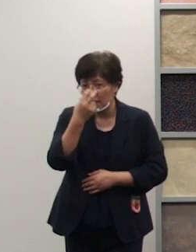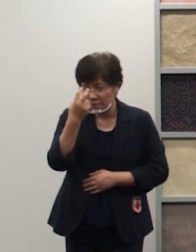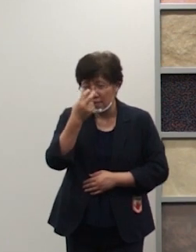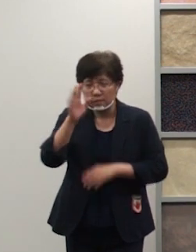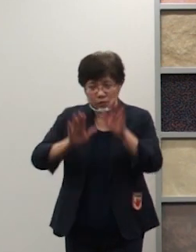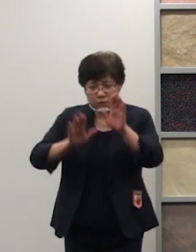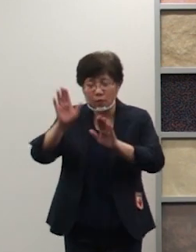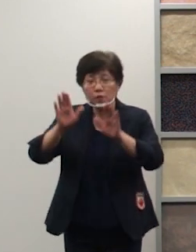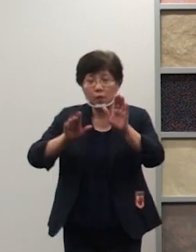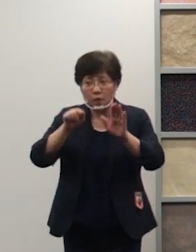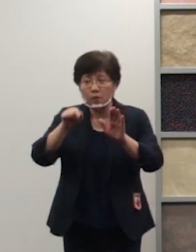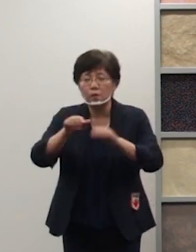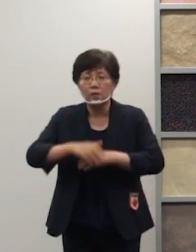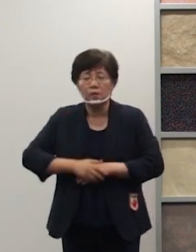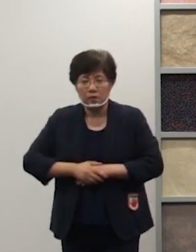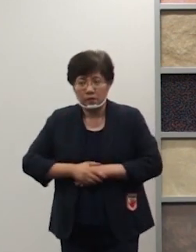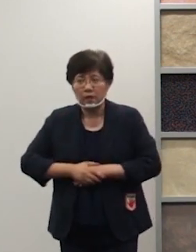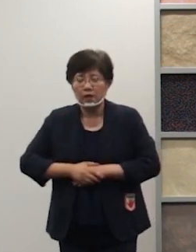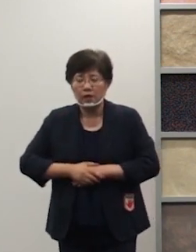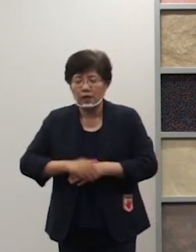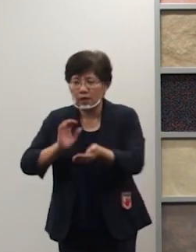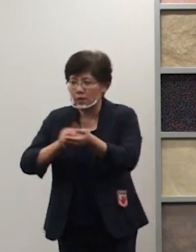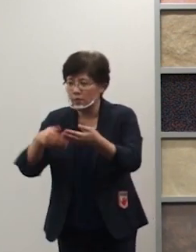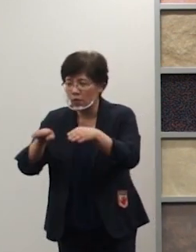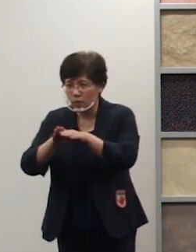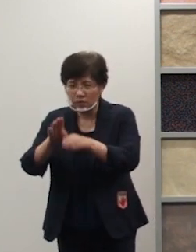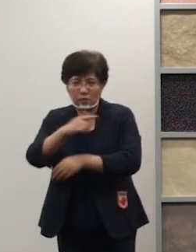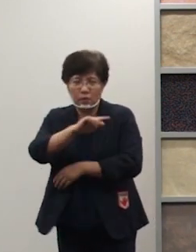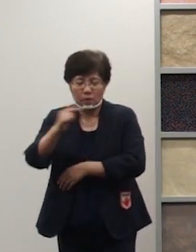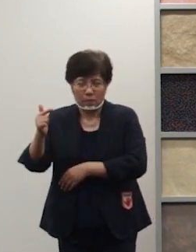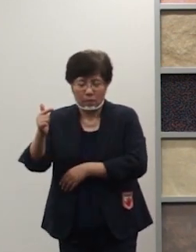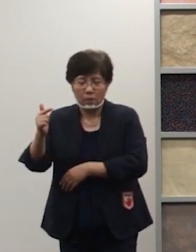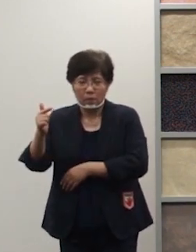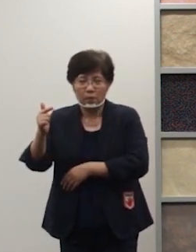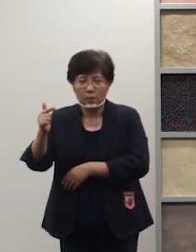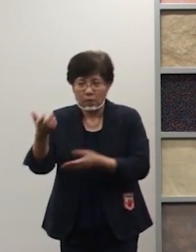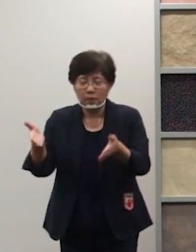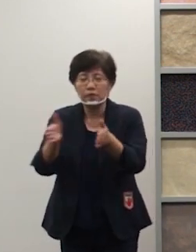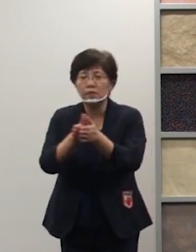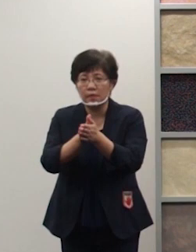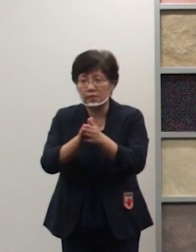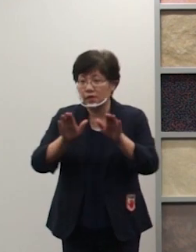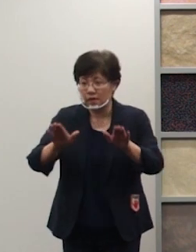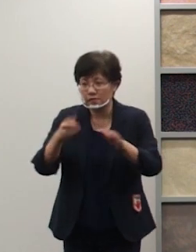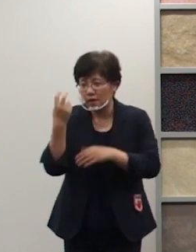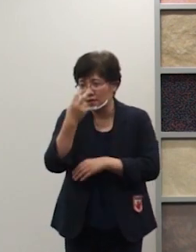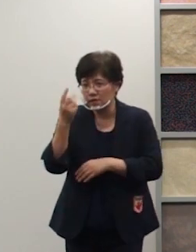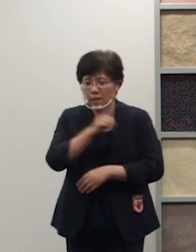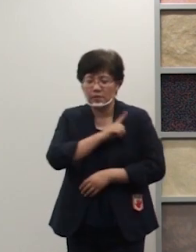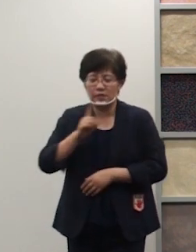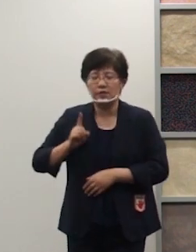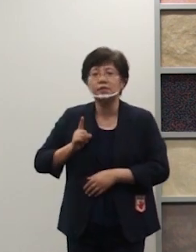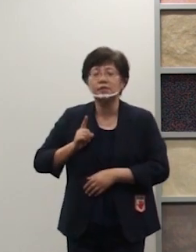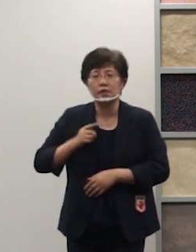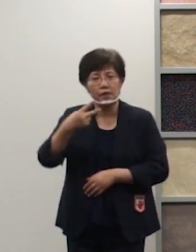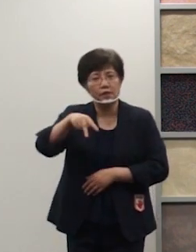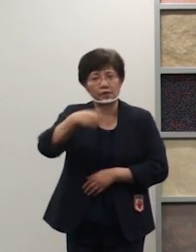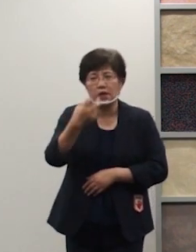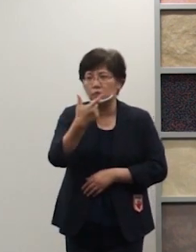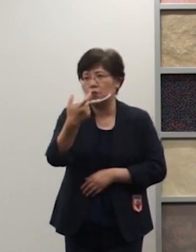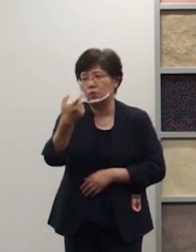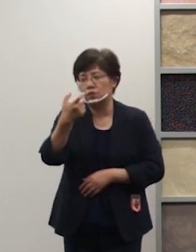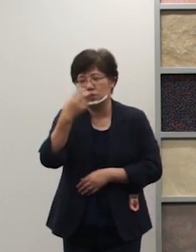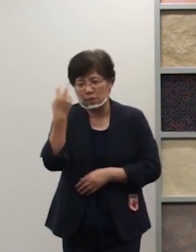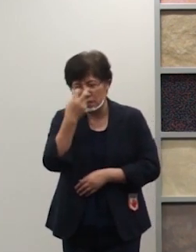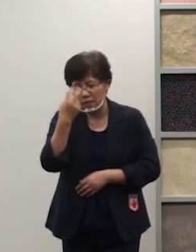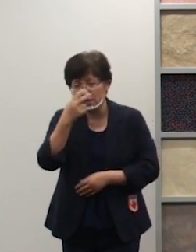ますが、県の衛生環境研究所と各医療機関合わせまして現時点で1日あたり260件の